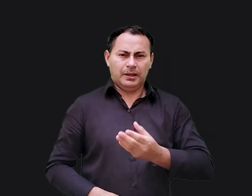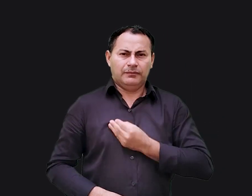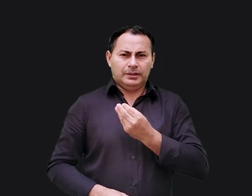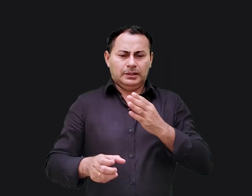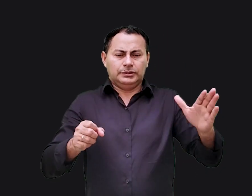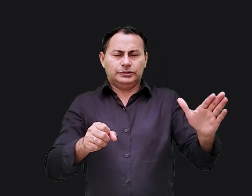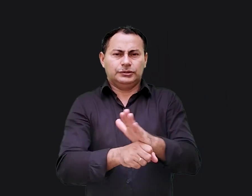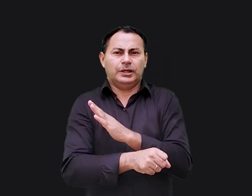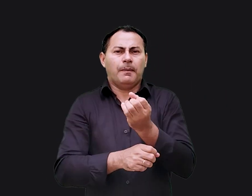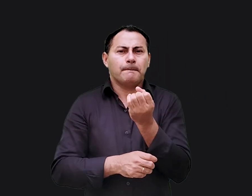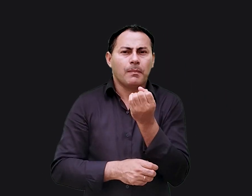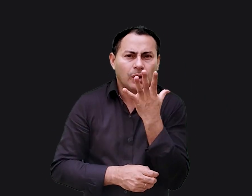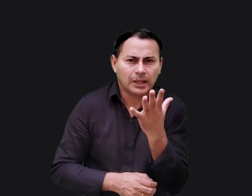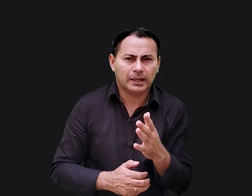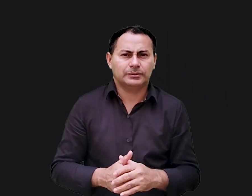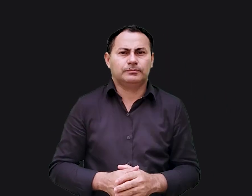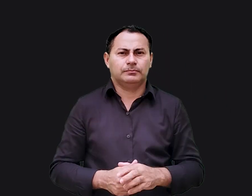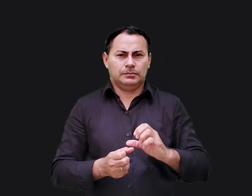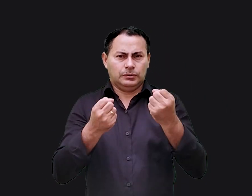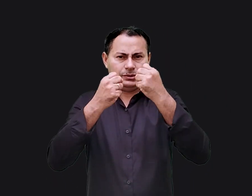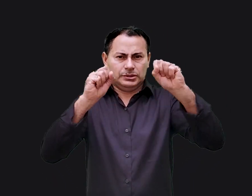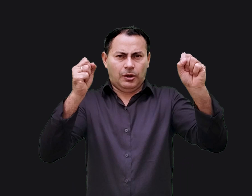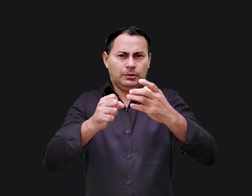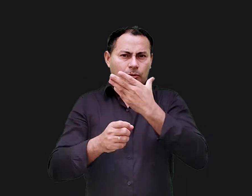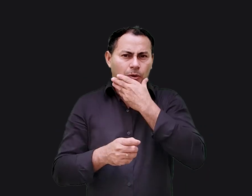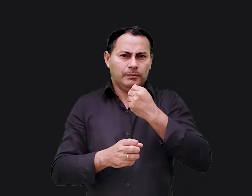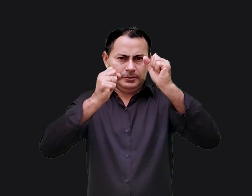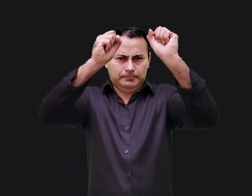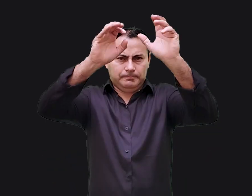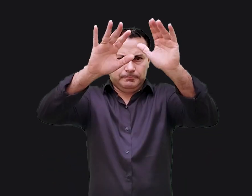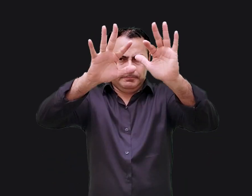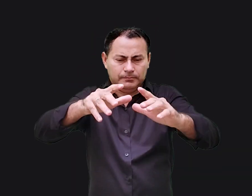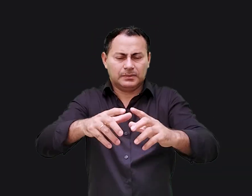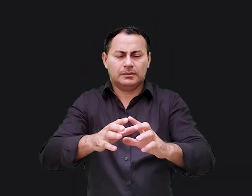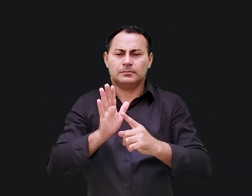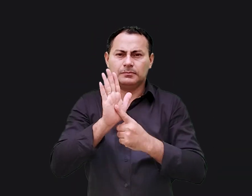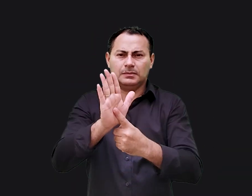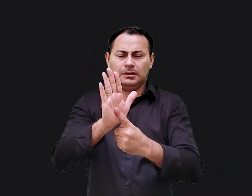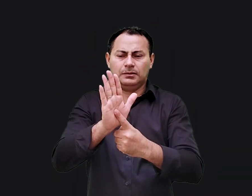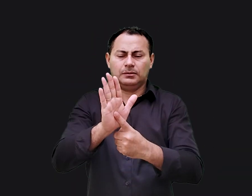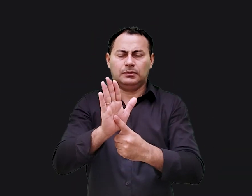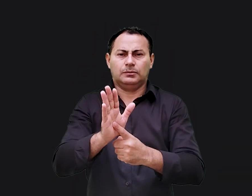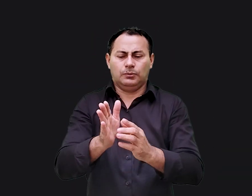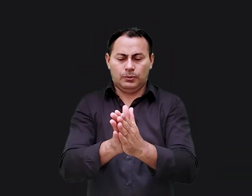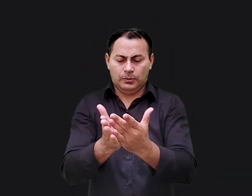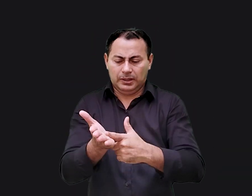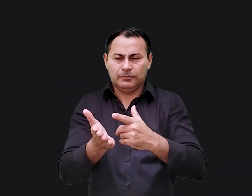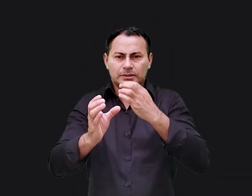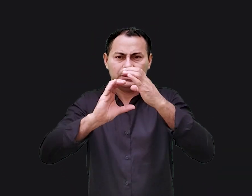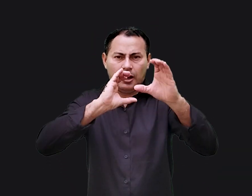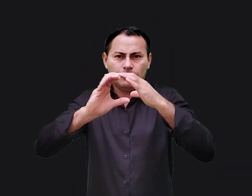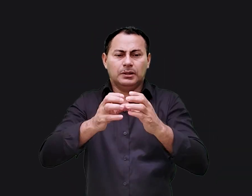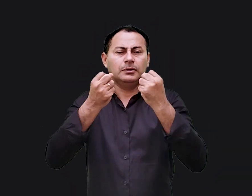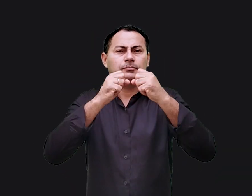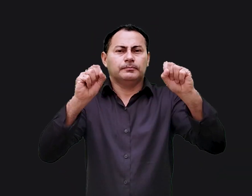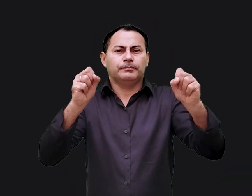vida serão cheios de bondade. O Salmo do homem abençoado de maior destaque no inário sagrado é o